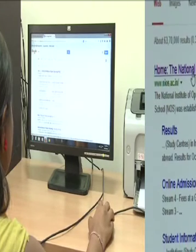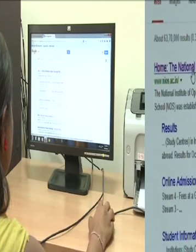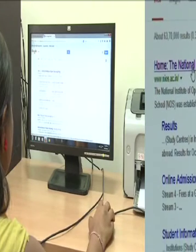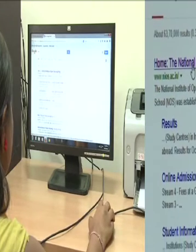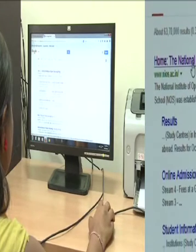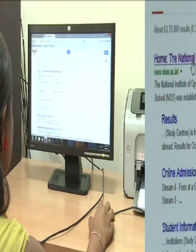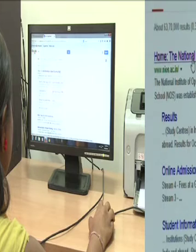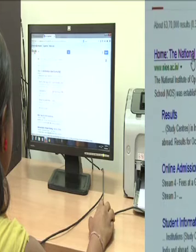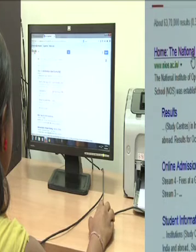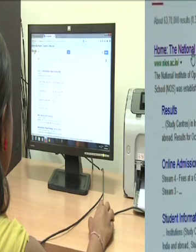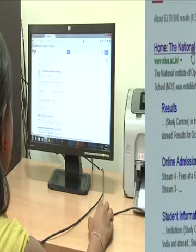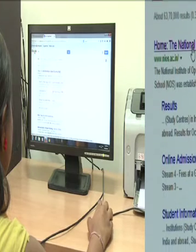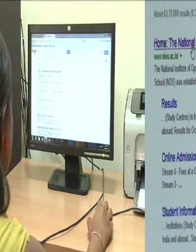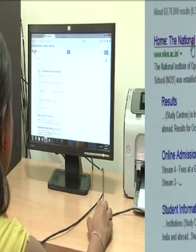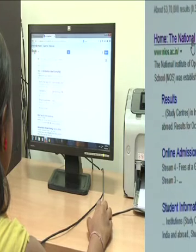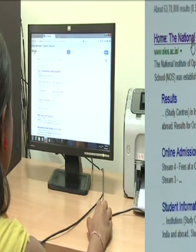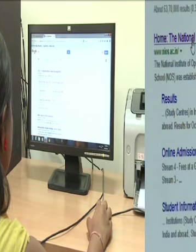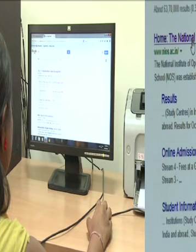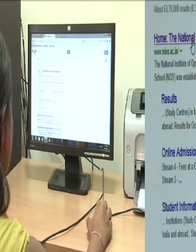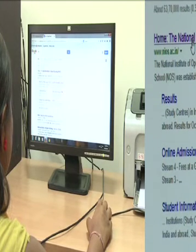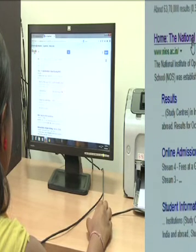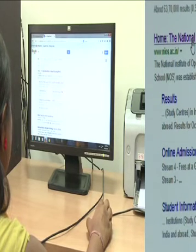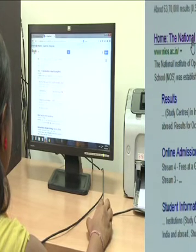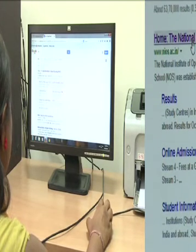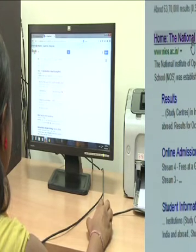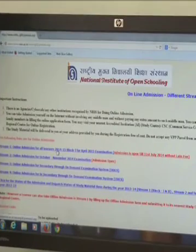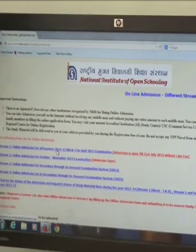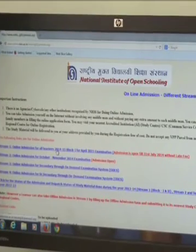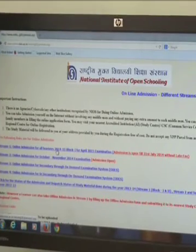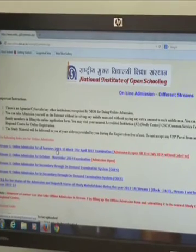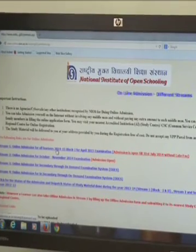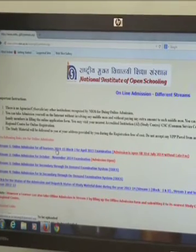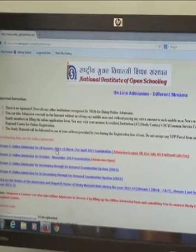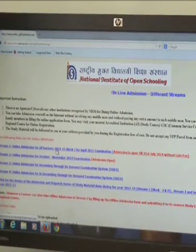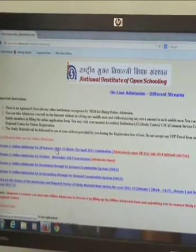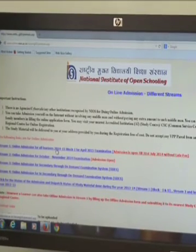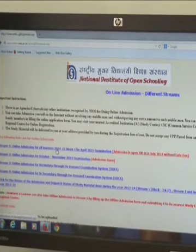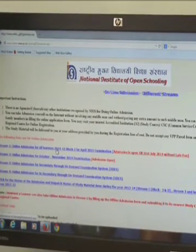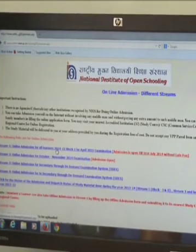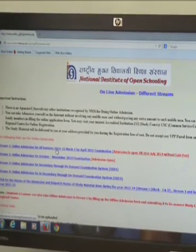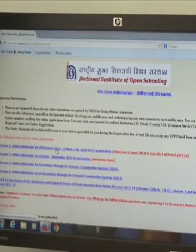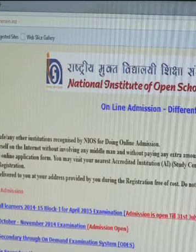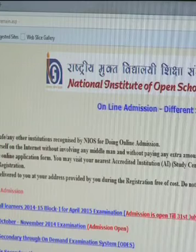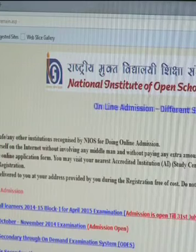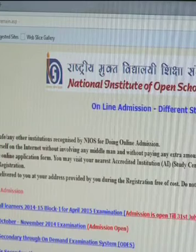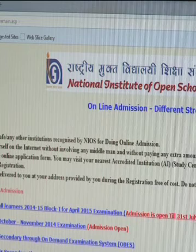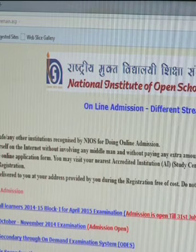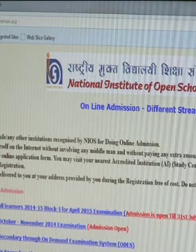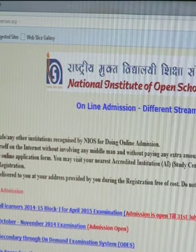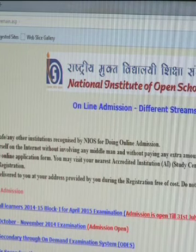को ऑनलाइन प्रवेश लेने में सहूलियत मिलती है। NIOS में प्रवेश की प्रक्रिया पूर्णतया ऑनलाइन